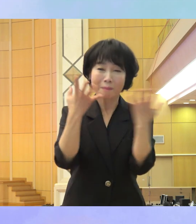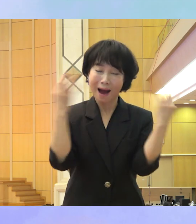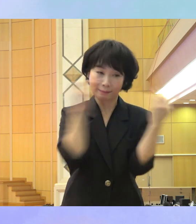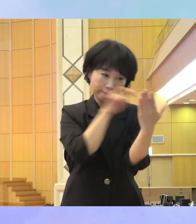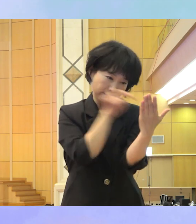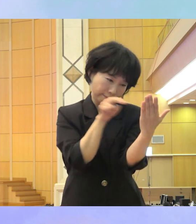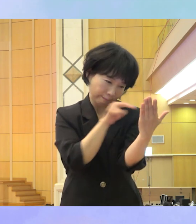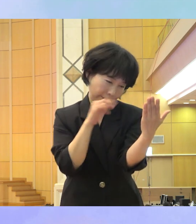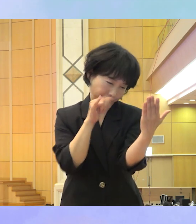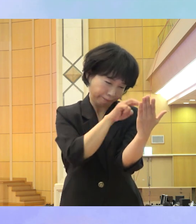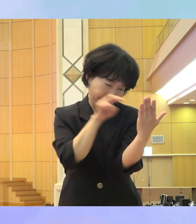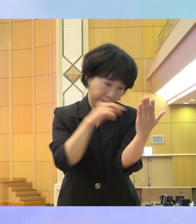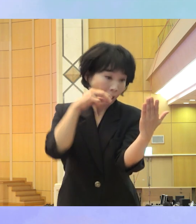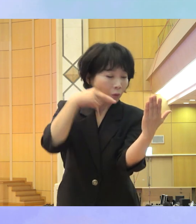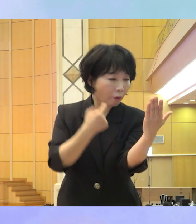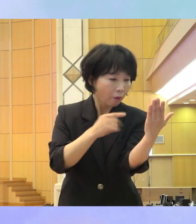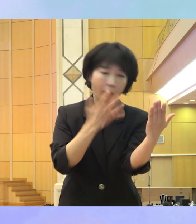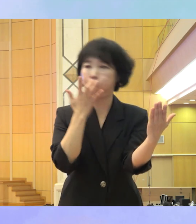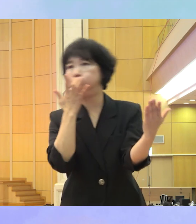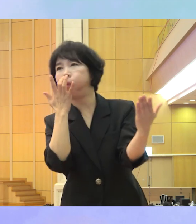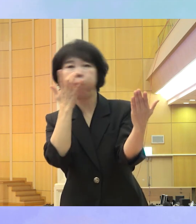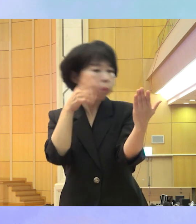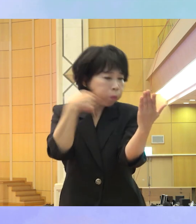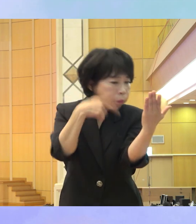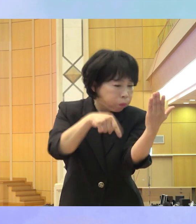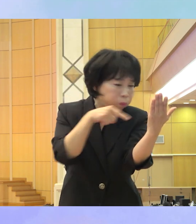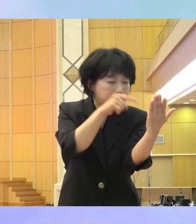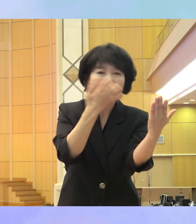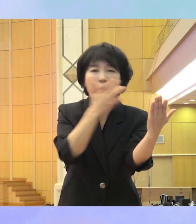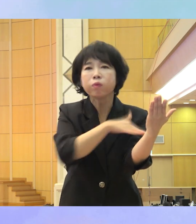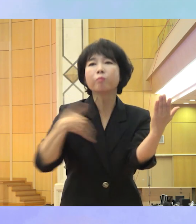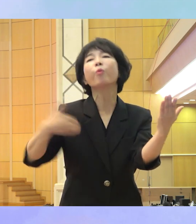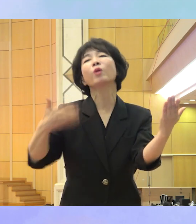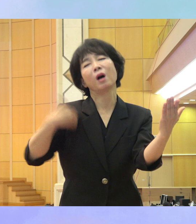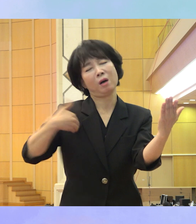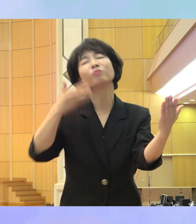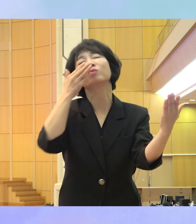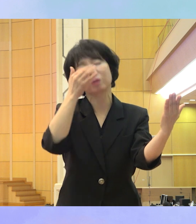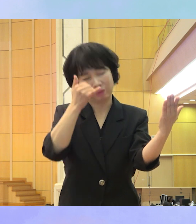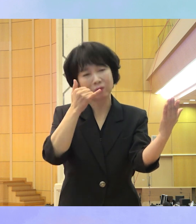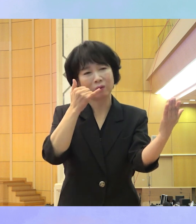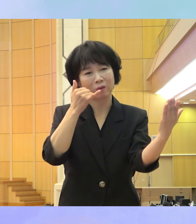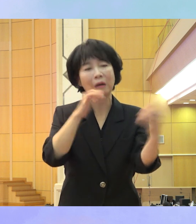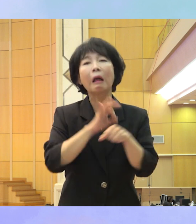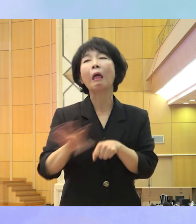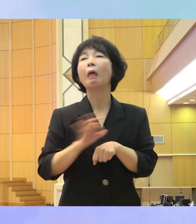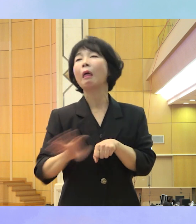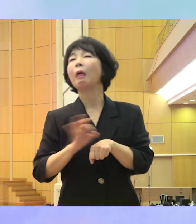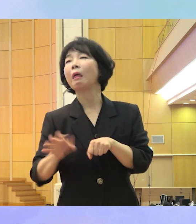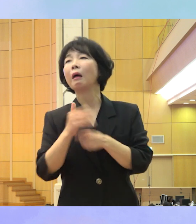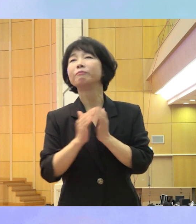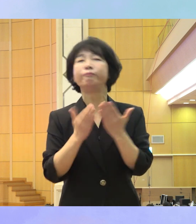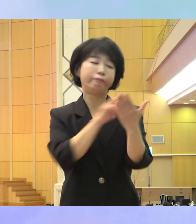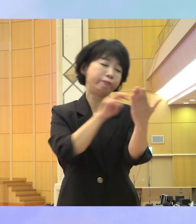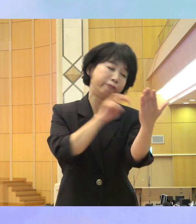아무리 많이 읽었다 하더라도 수박 겉핥기라고 하는 말이 있듯이 그냥 건성으로